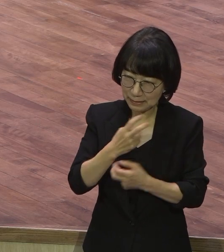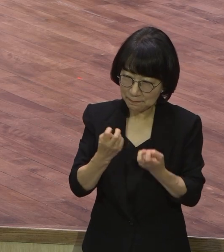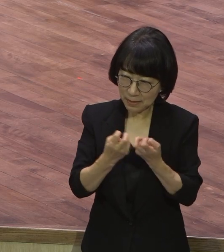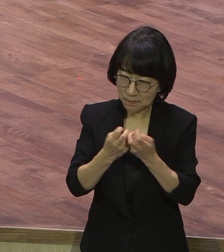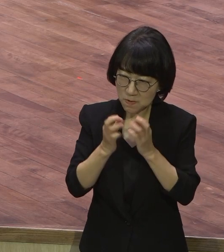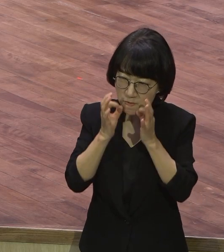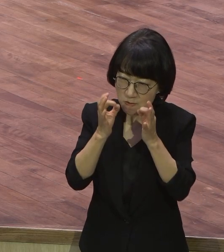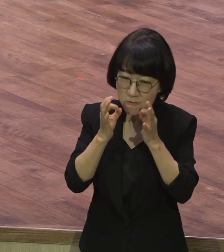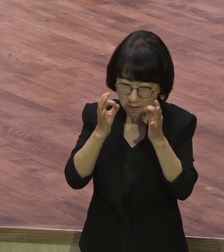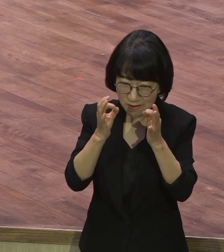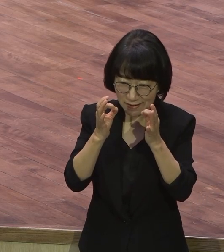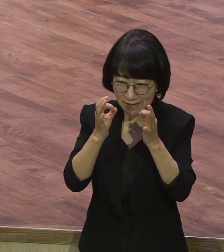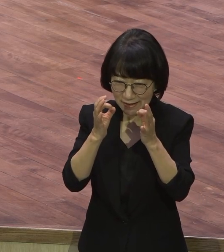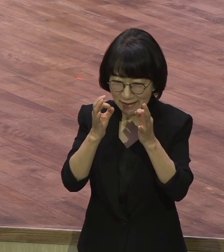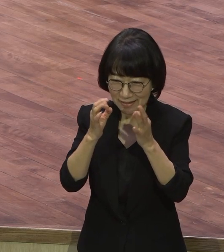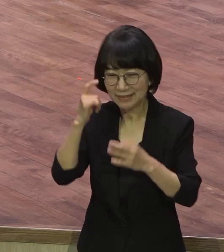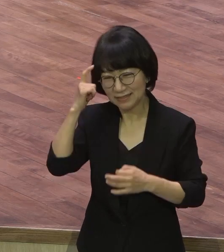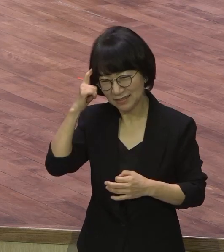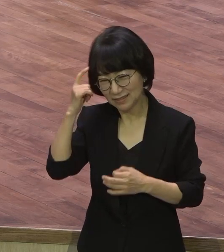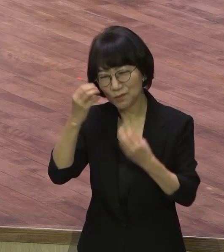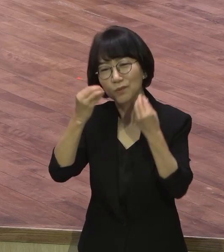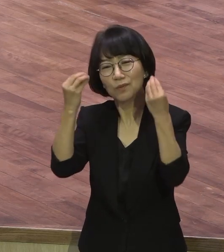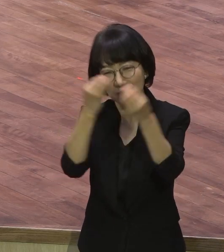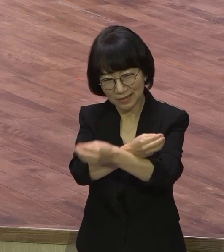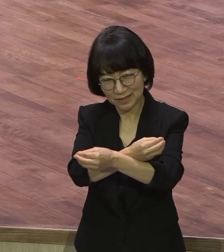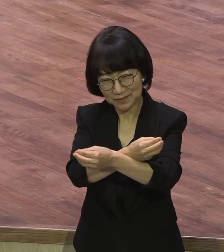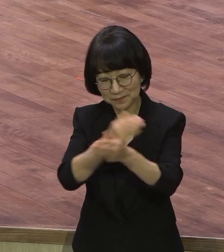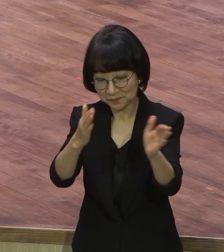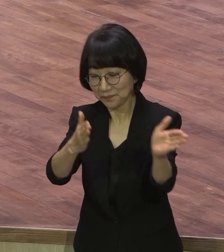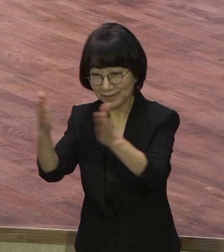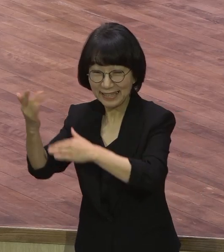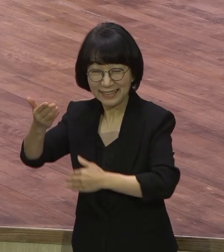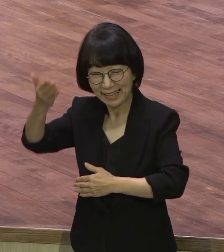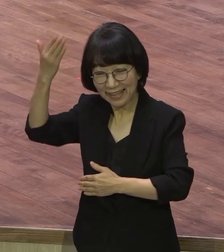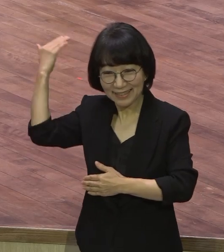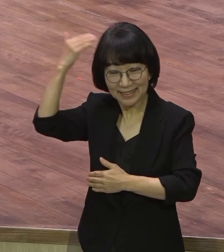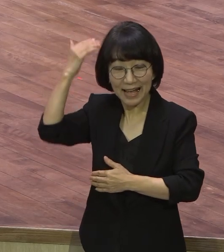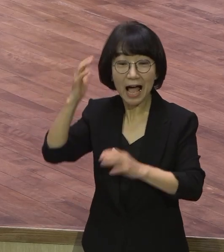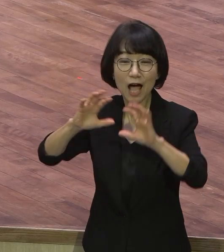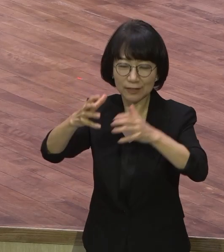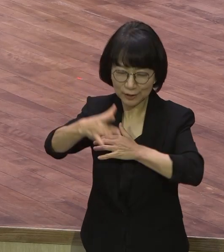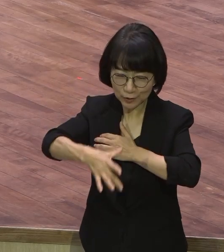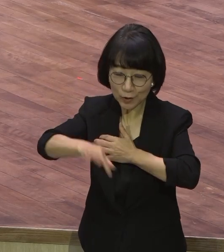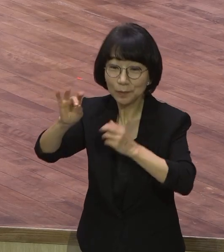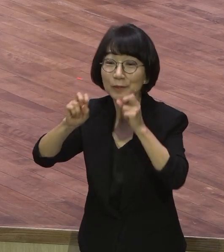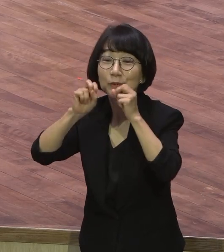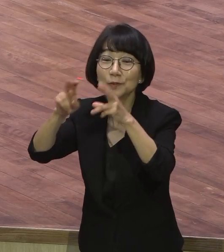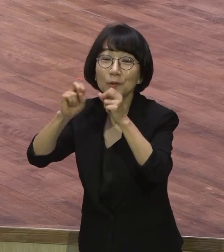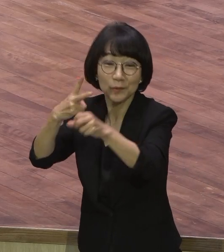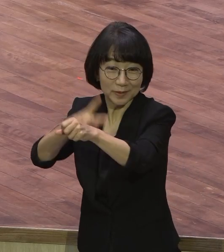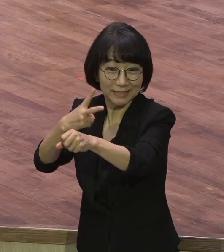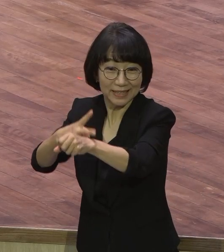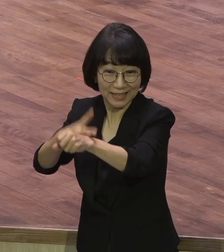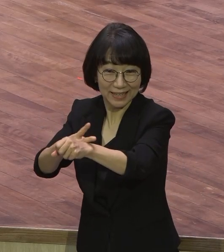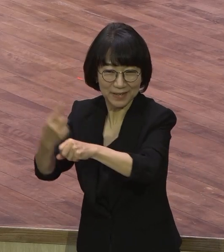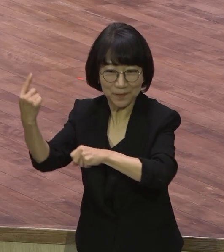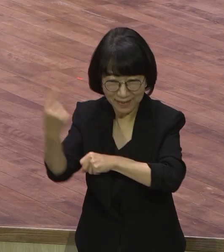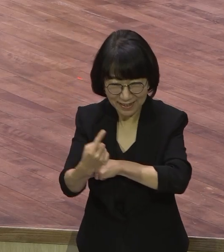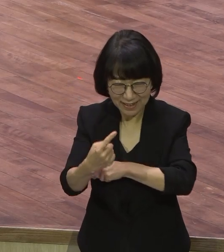우리나라 성교사 초창기에 들어왔을 때 우리나라가 워낙 1800년이